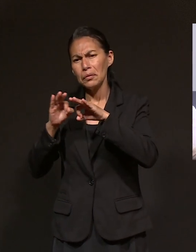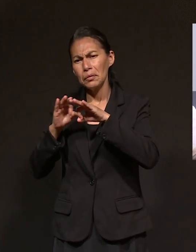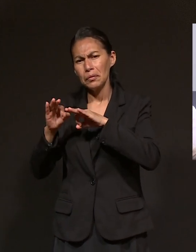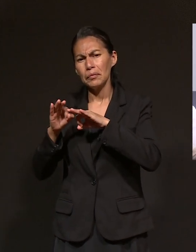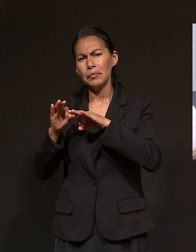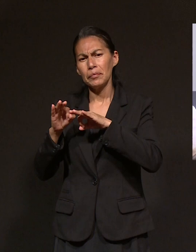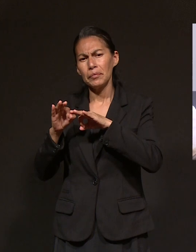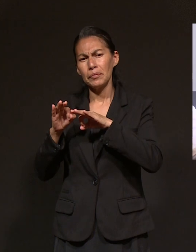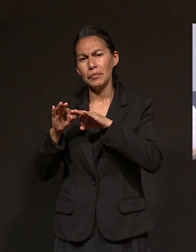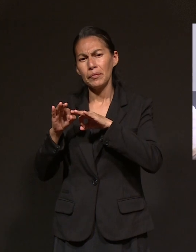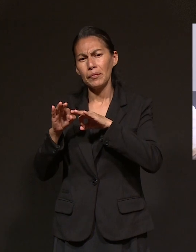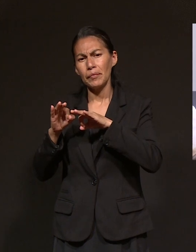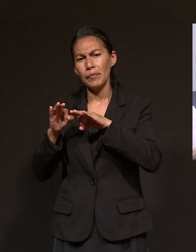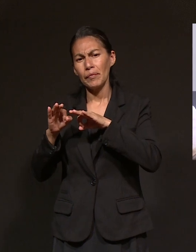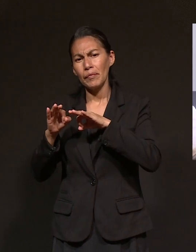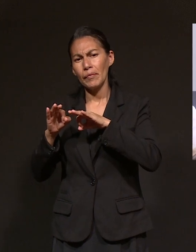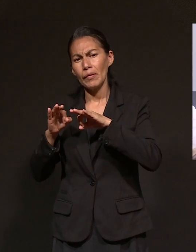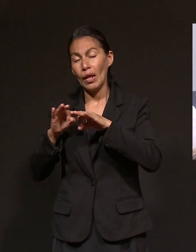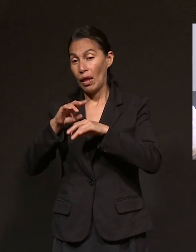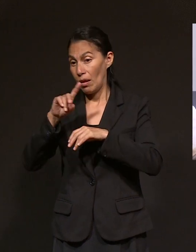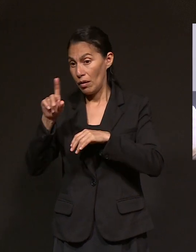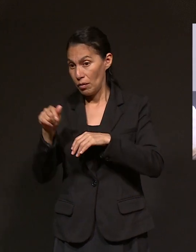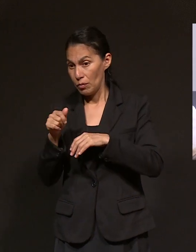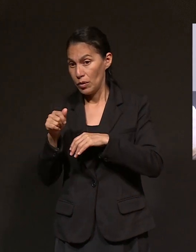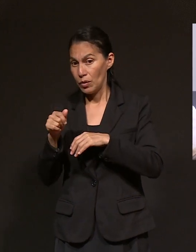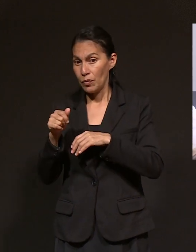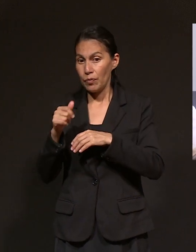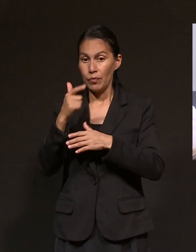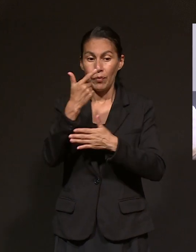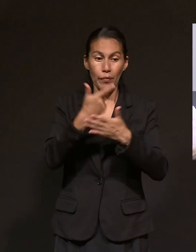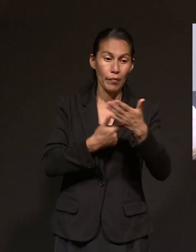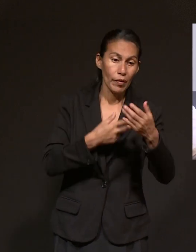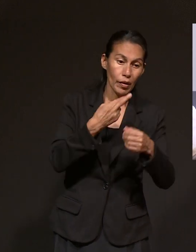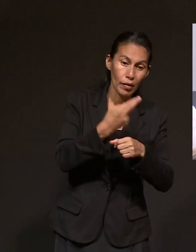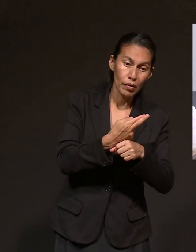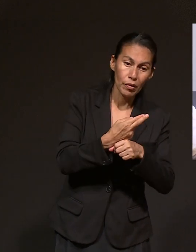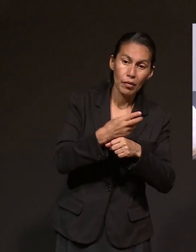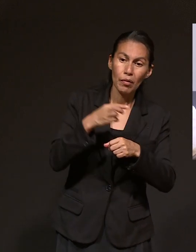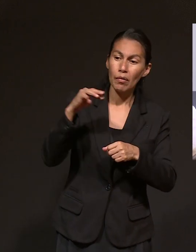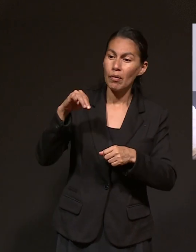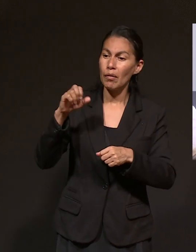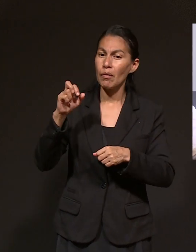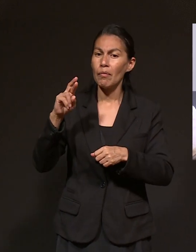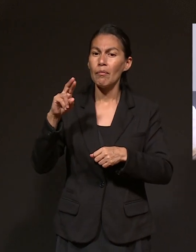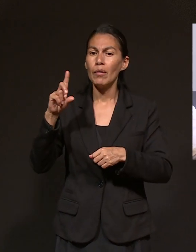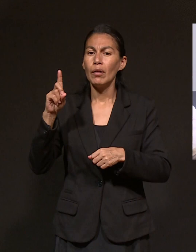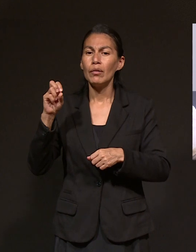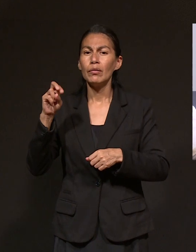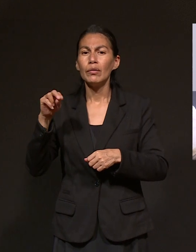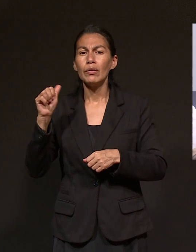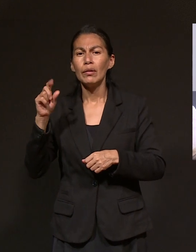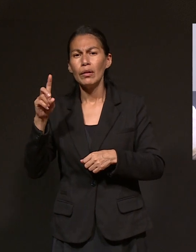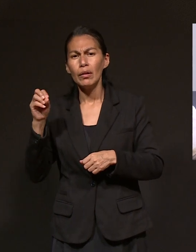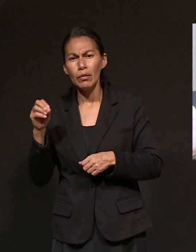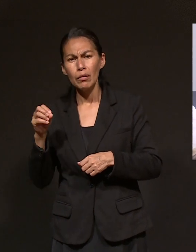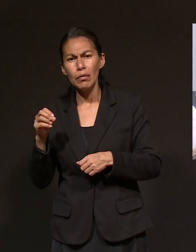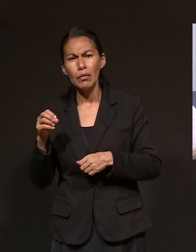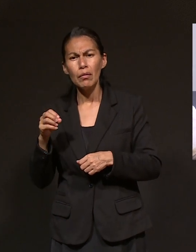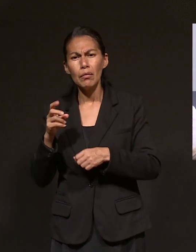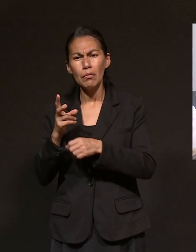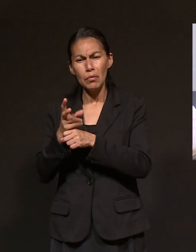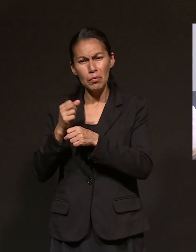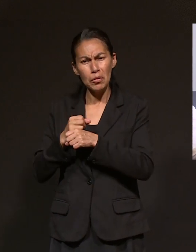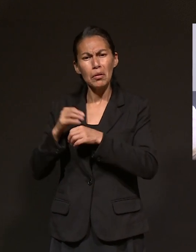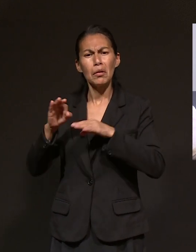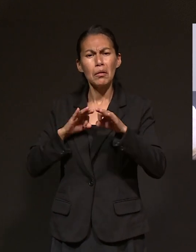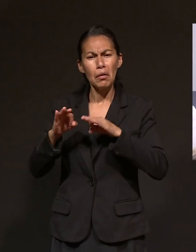Trabajé ahí. Estuve ahí. Y después, el contador Maldonado me invitó para venir acá a Vigilancia, que